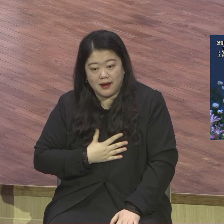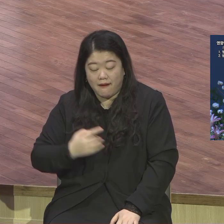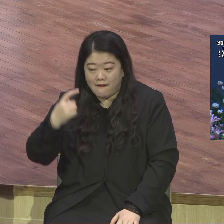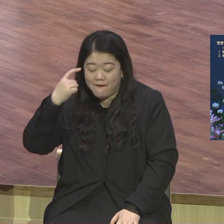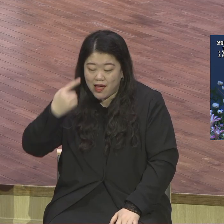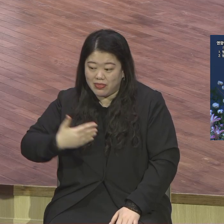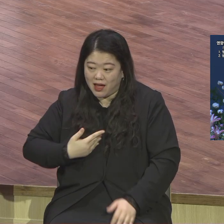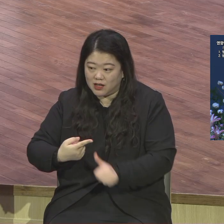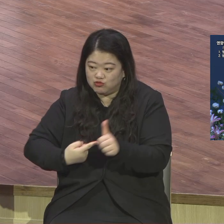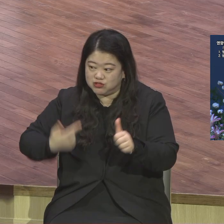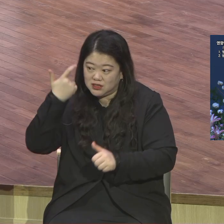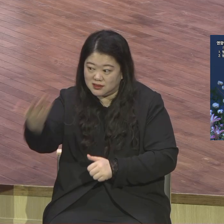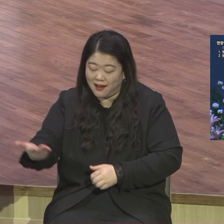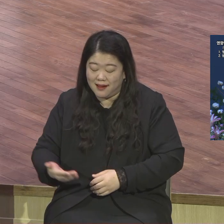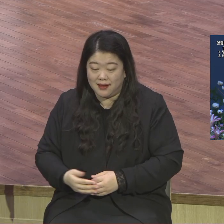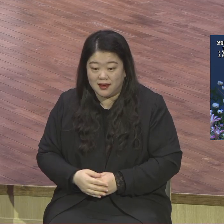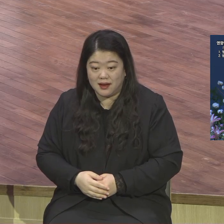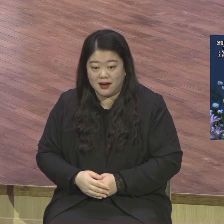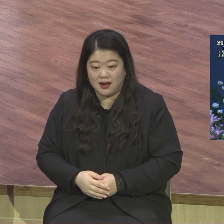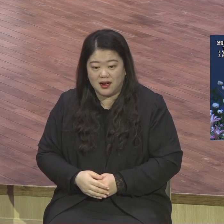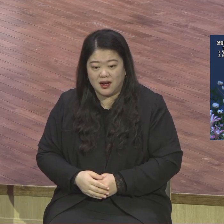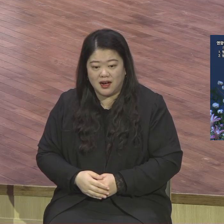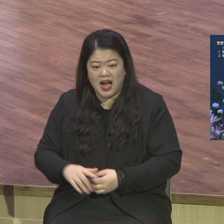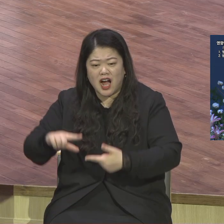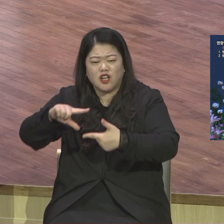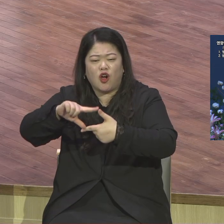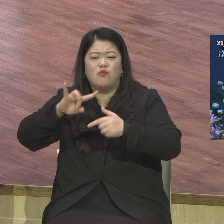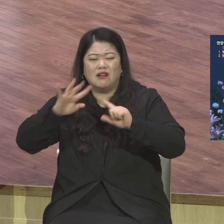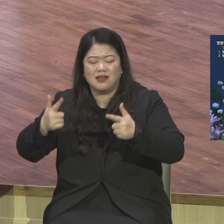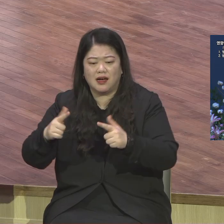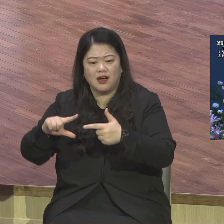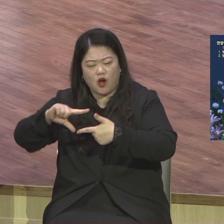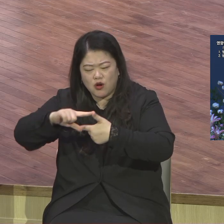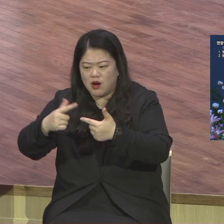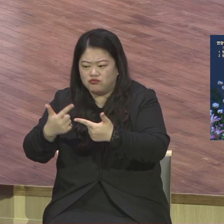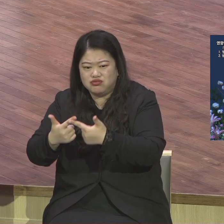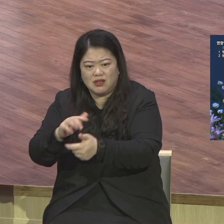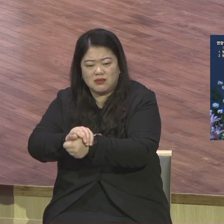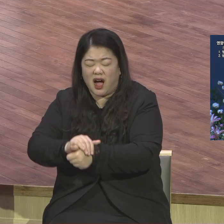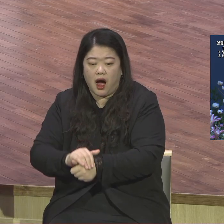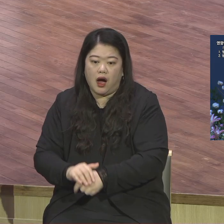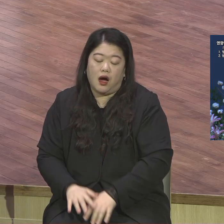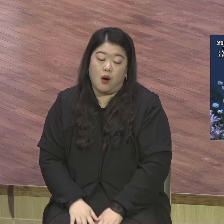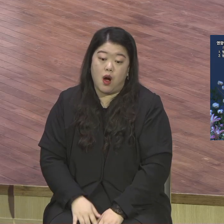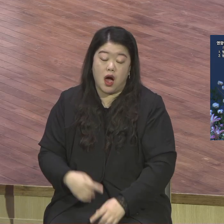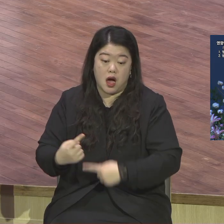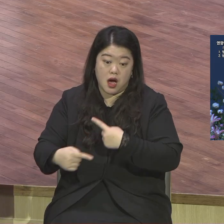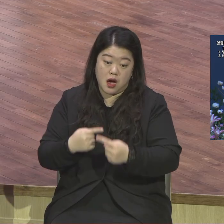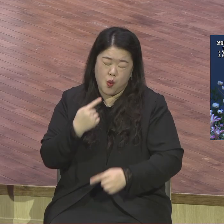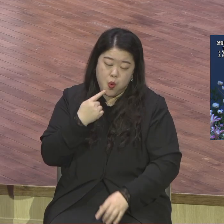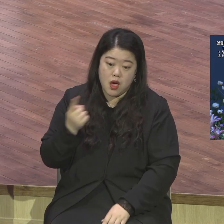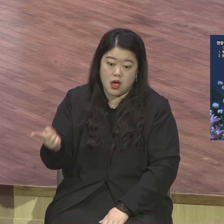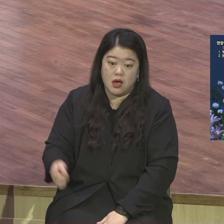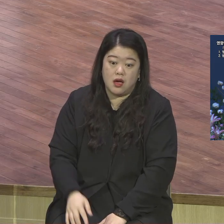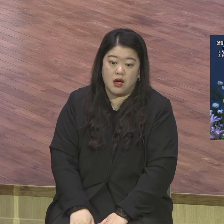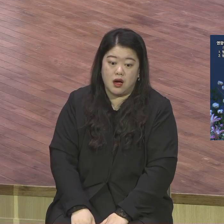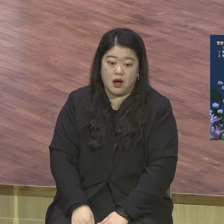겁니다. 이 경상도요. 말 그냥 바로 팍팍팍 질려버려.